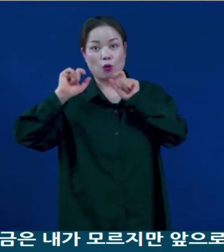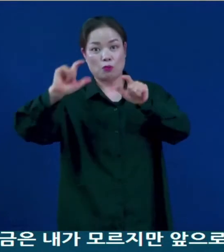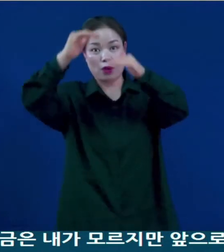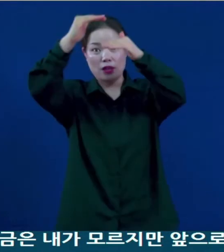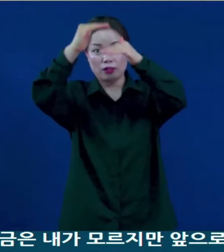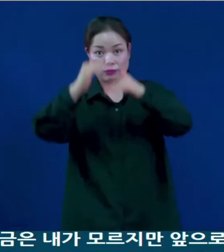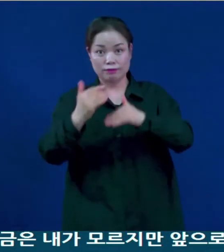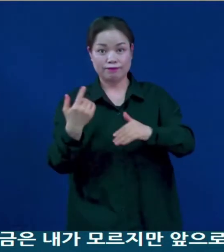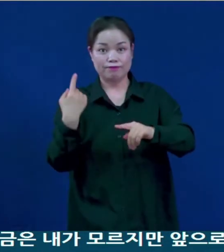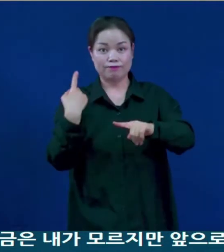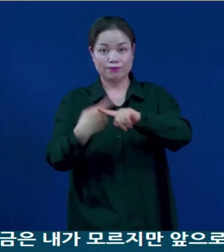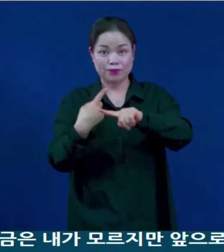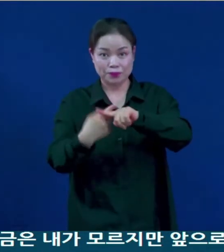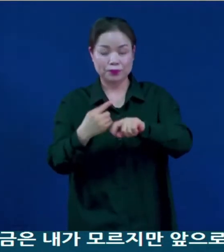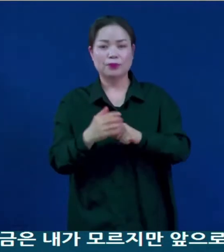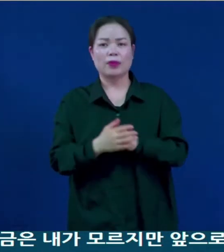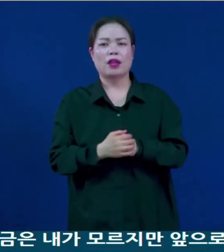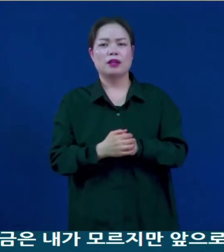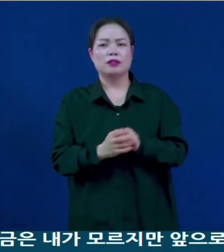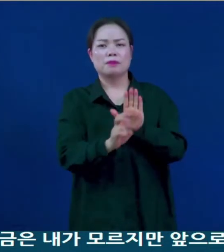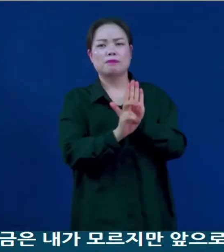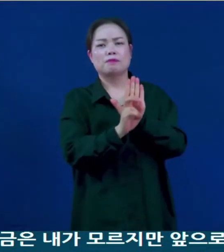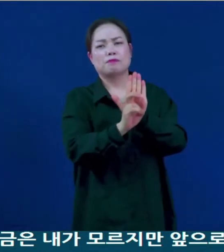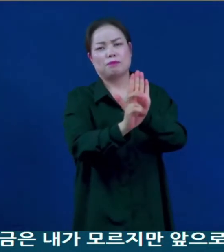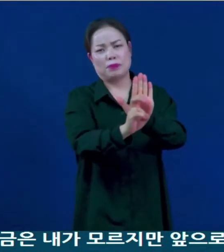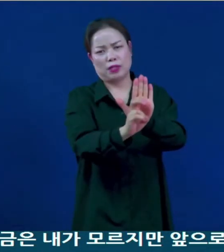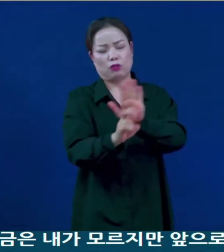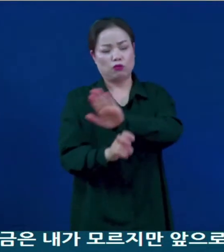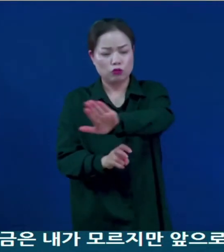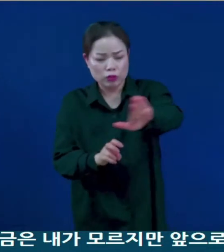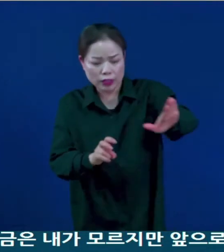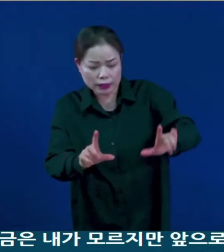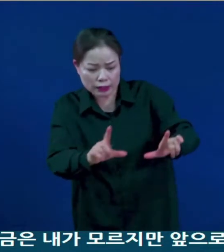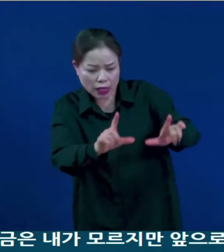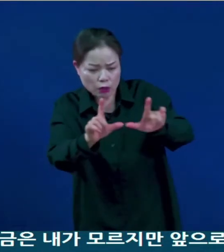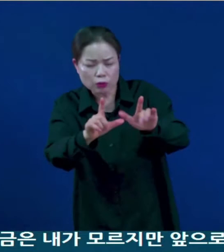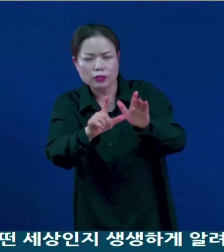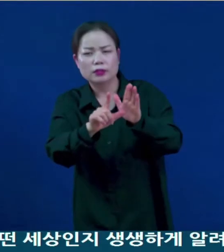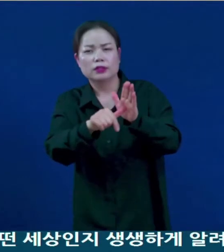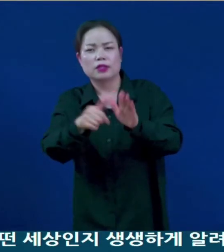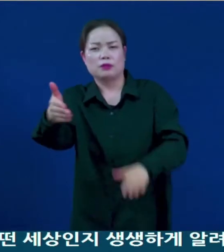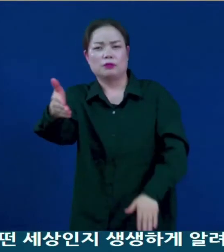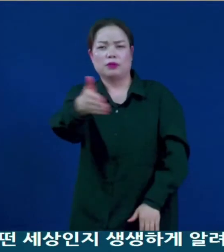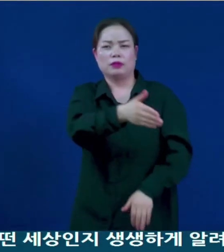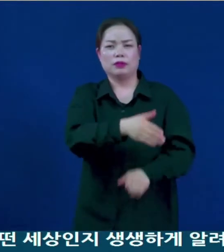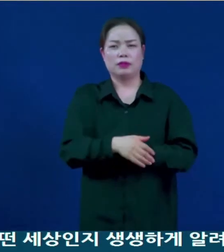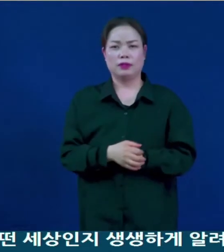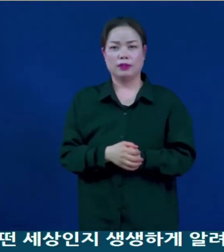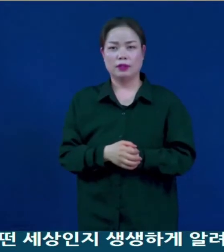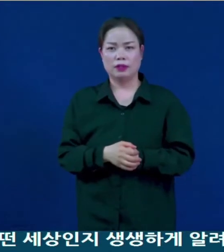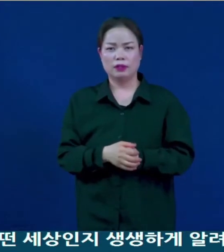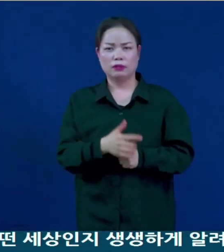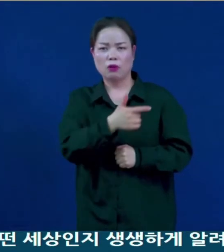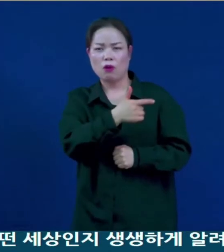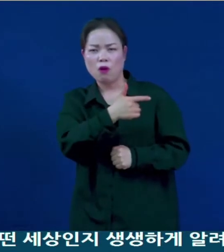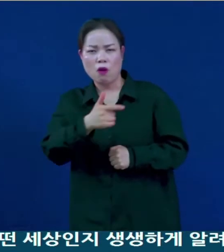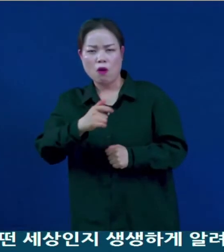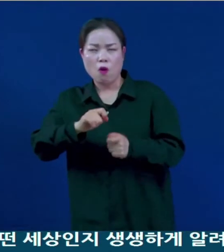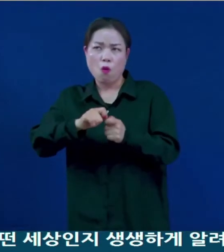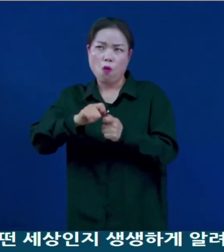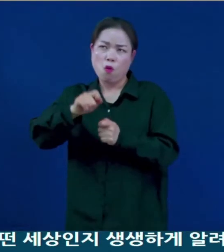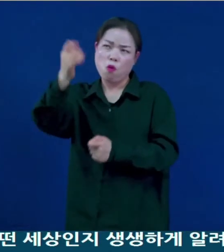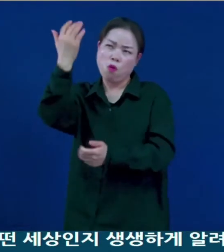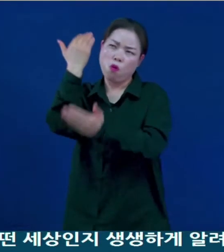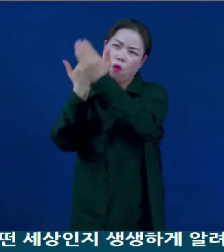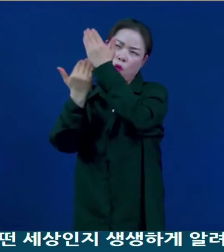그렇습니다. 미가는 우리가 살고 있는 시간으로부터 너무나 오래전에